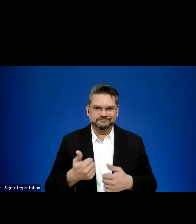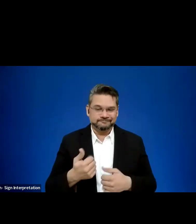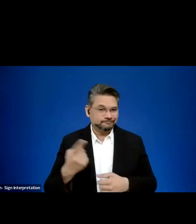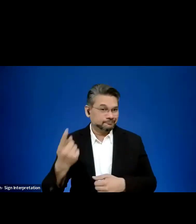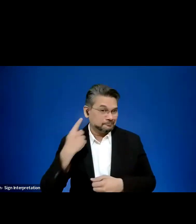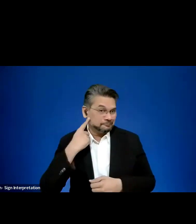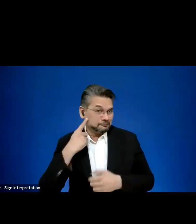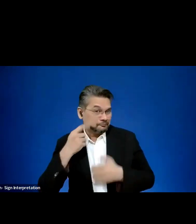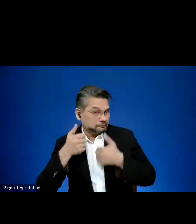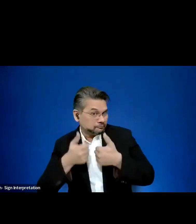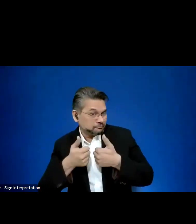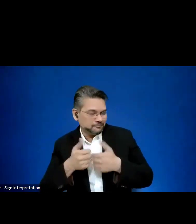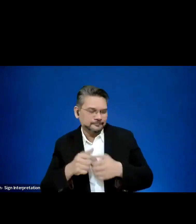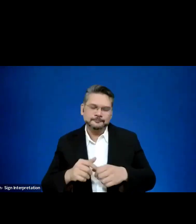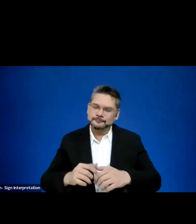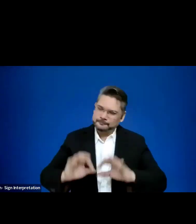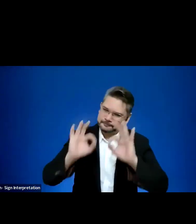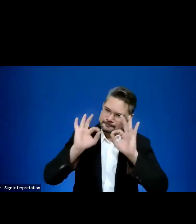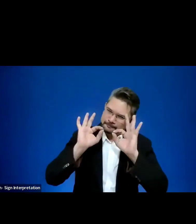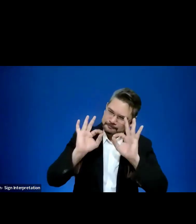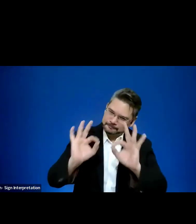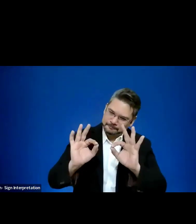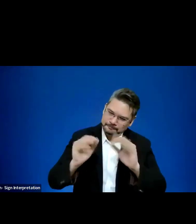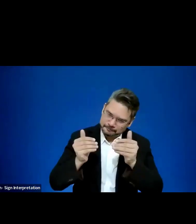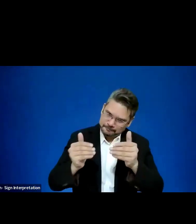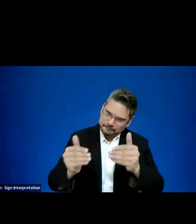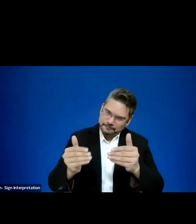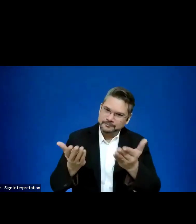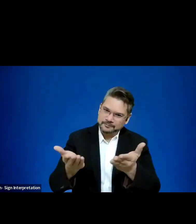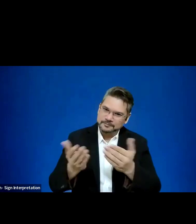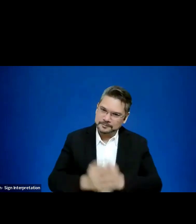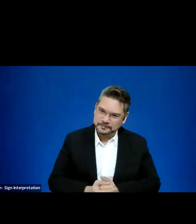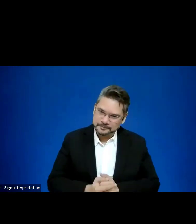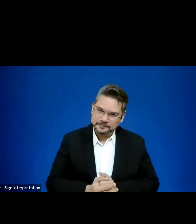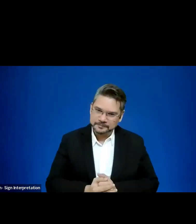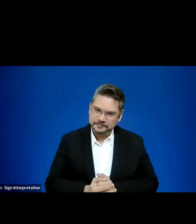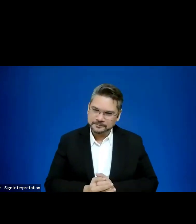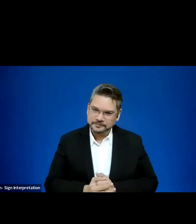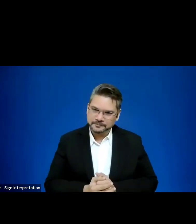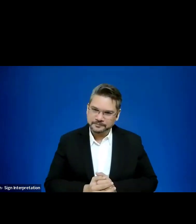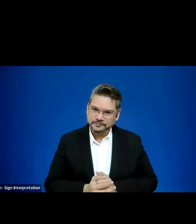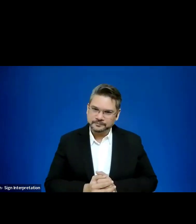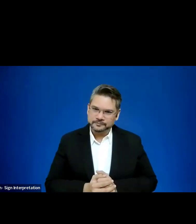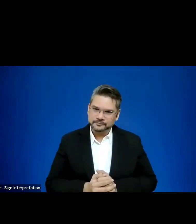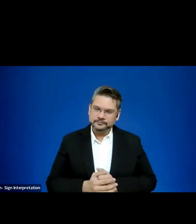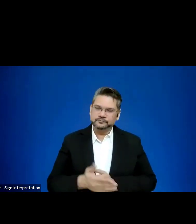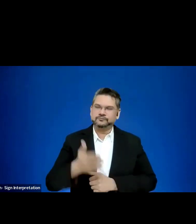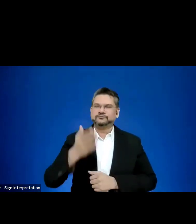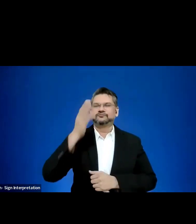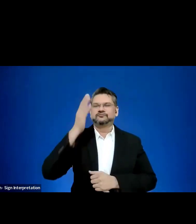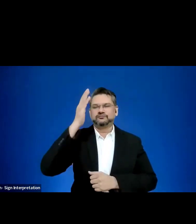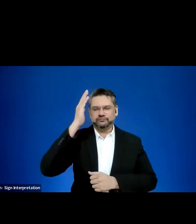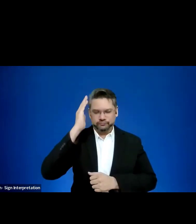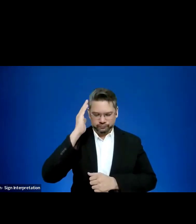好，再试一次。好，你可以听到我声音了吗？